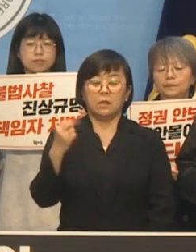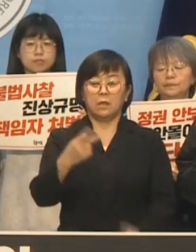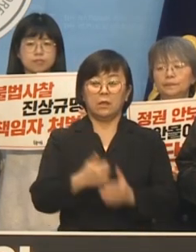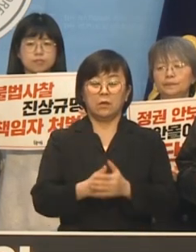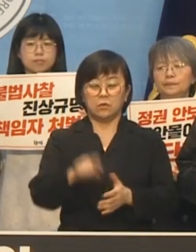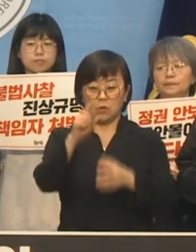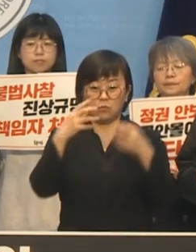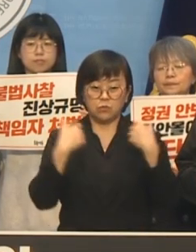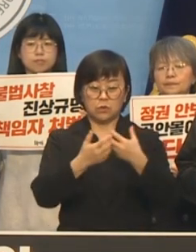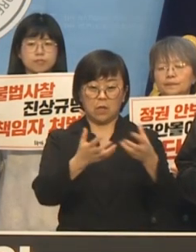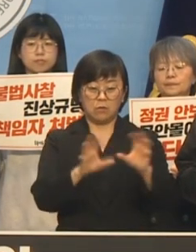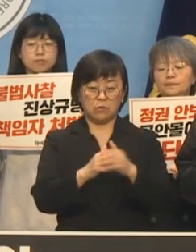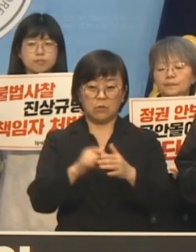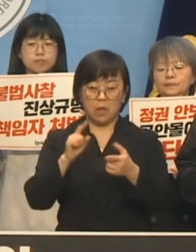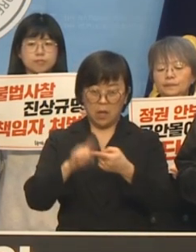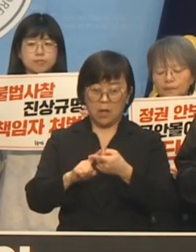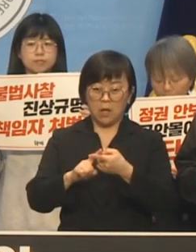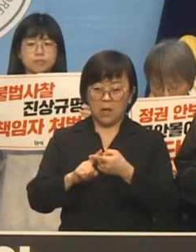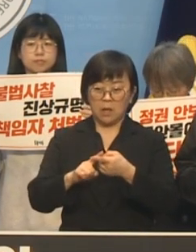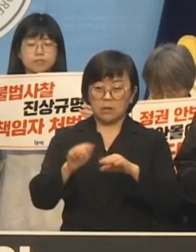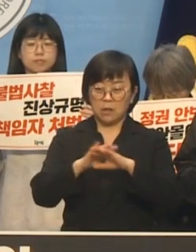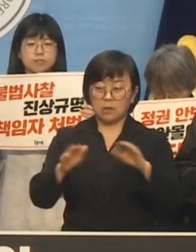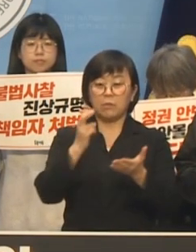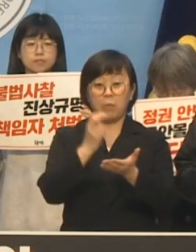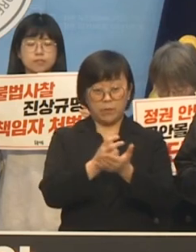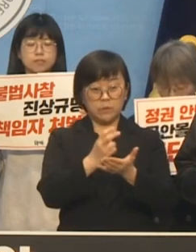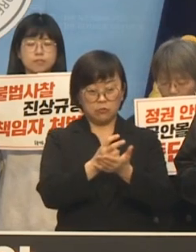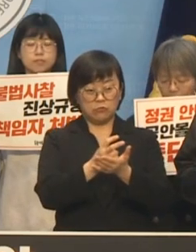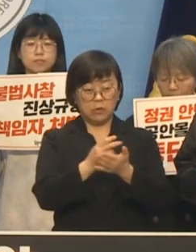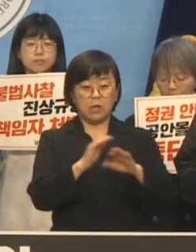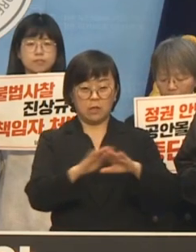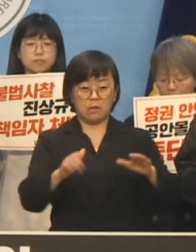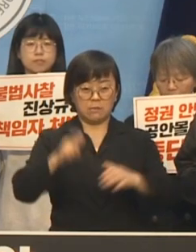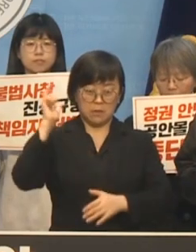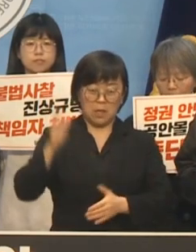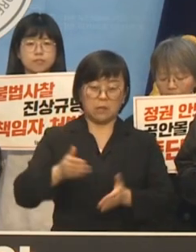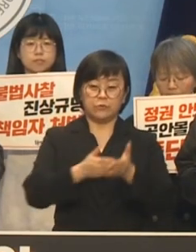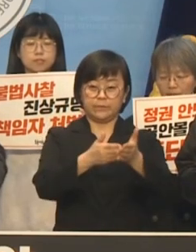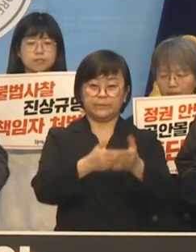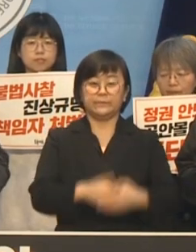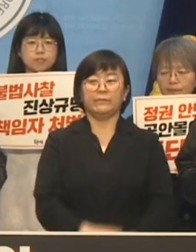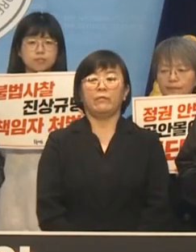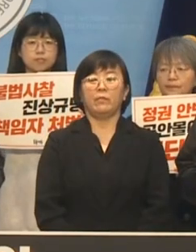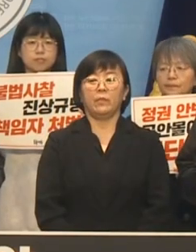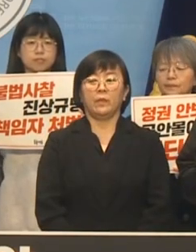정부 당국, 공안 당국에 대응해서 저희가 법적 조치를 강력하게 취해 나갈 것입니다.